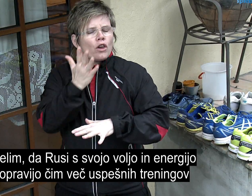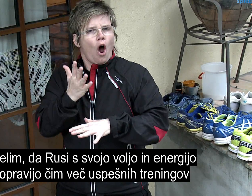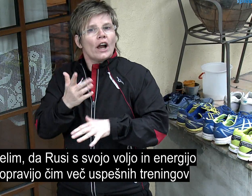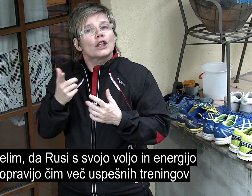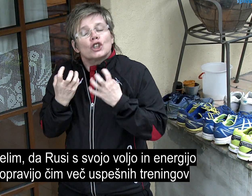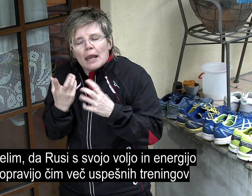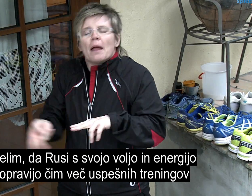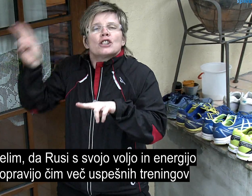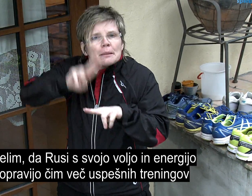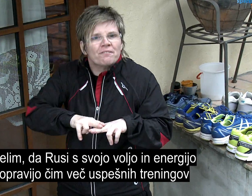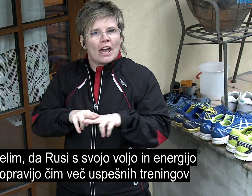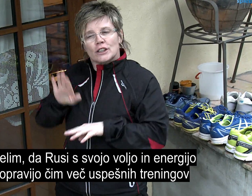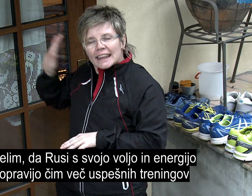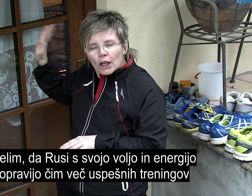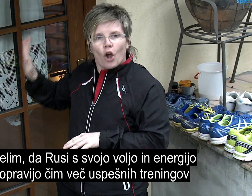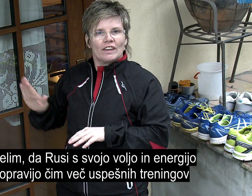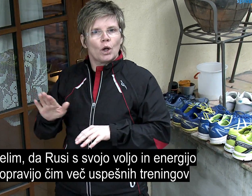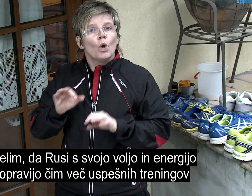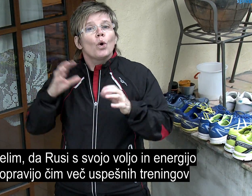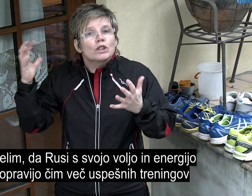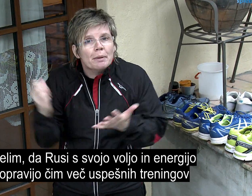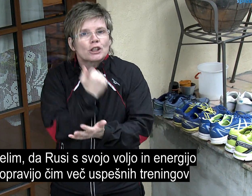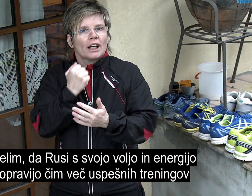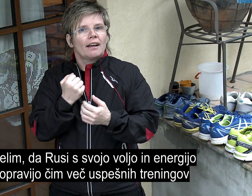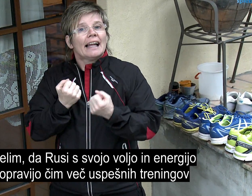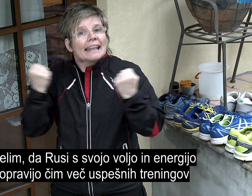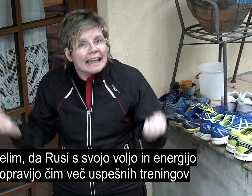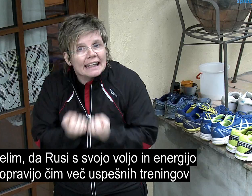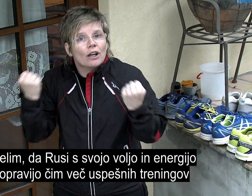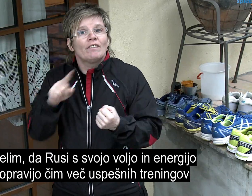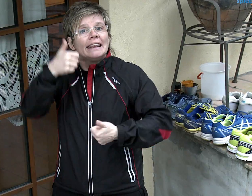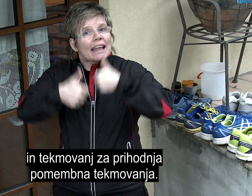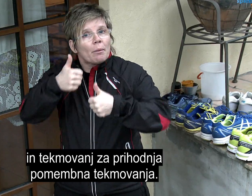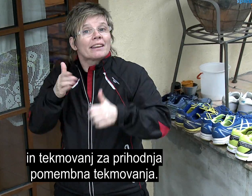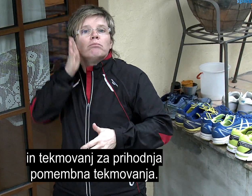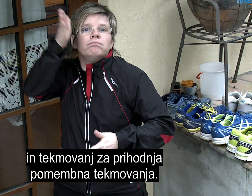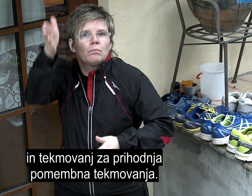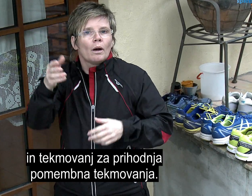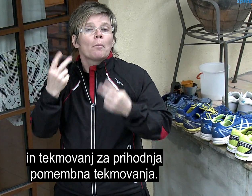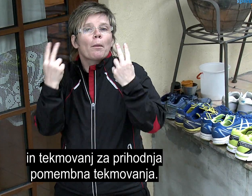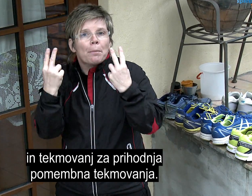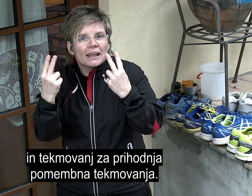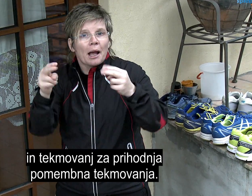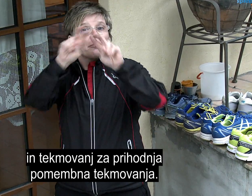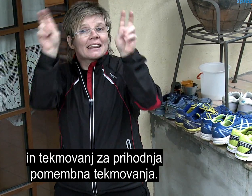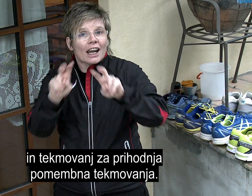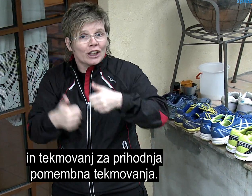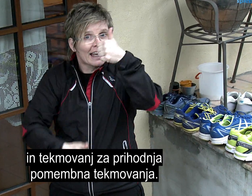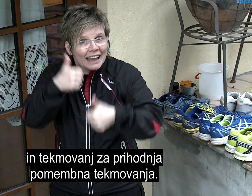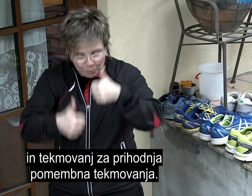Balija, da sim bes, njihovih uspešnih 30 tekmada. Pobapnih, narodnih